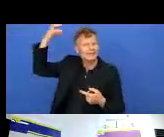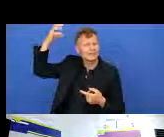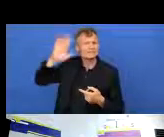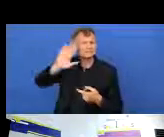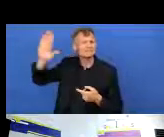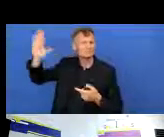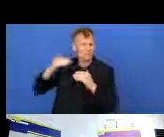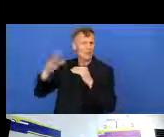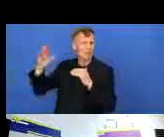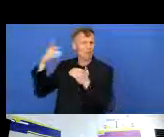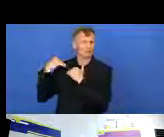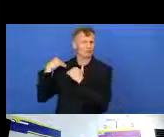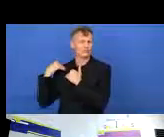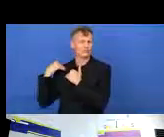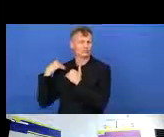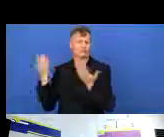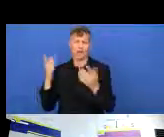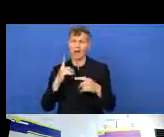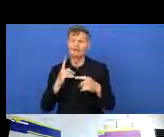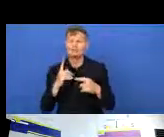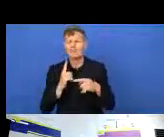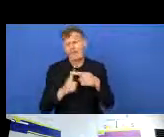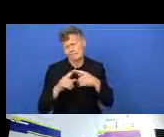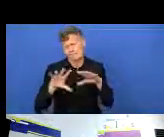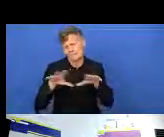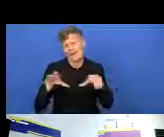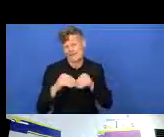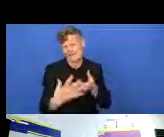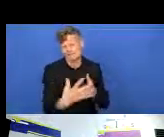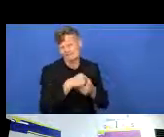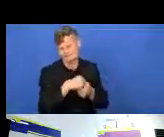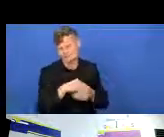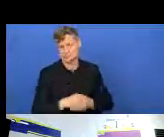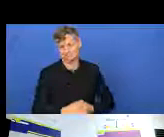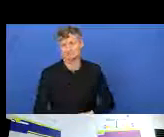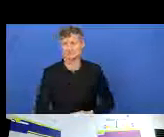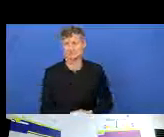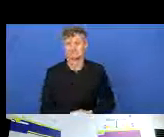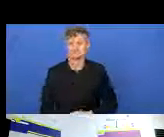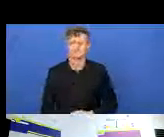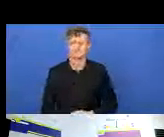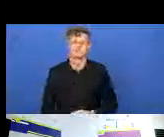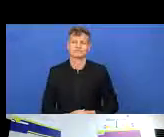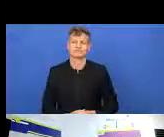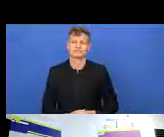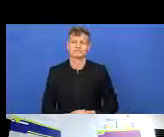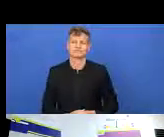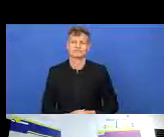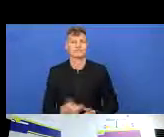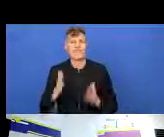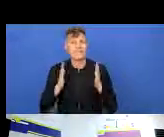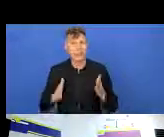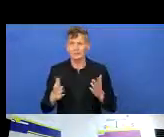est nécessaire d'instaurer un meilleur dialogue ainsi qu'une meilleure coordination entre ces niveaux d'action